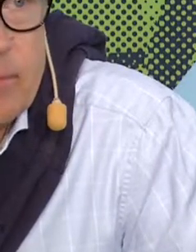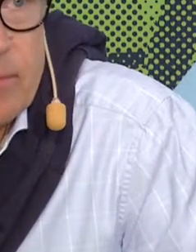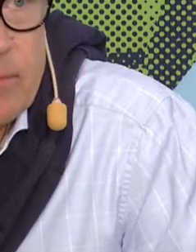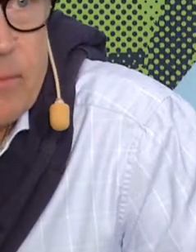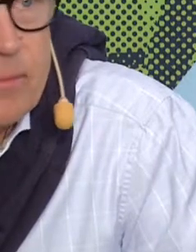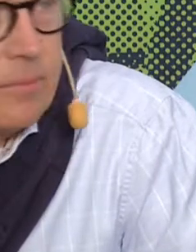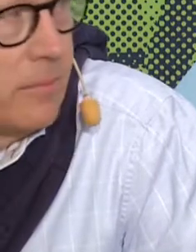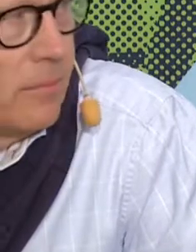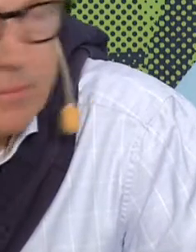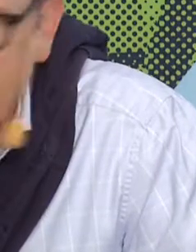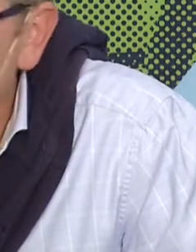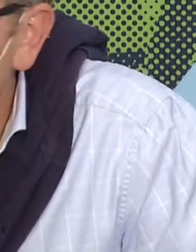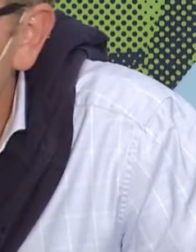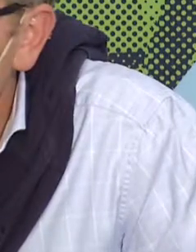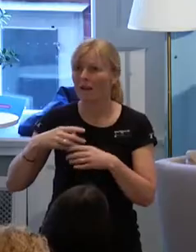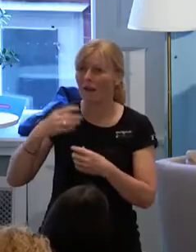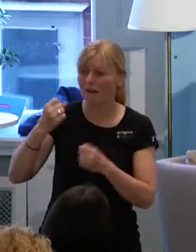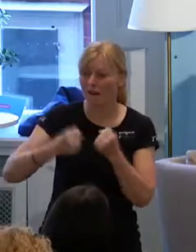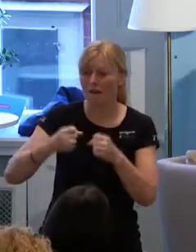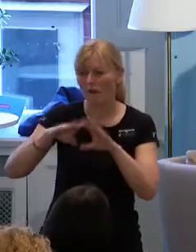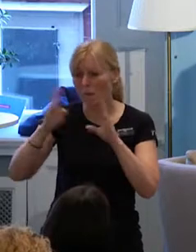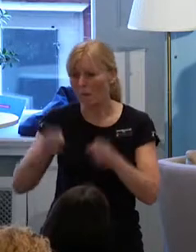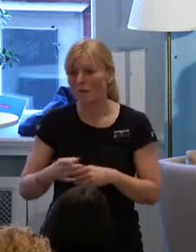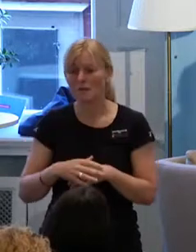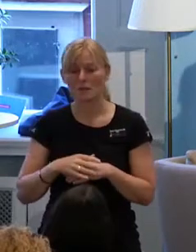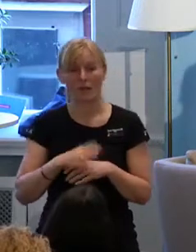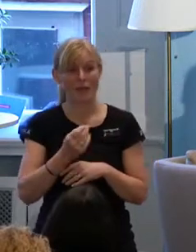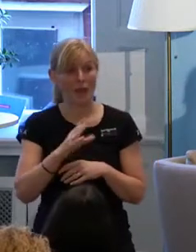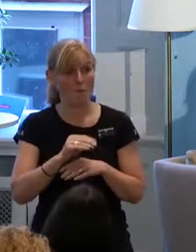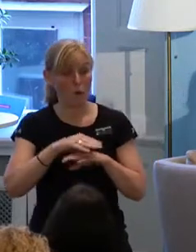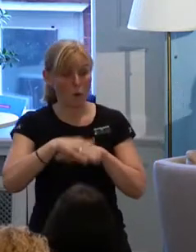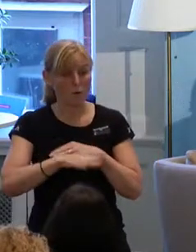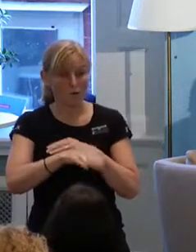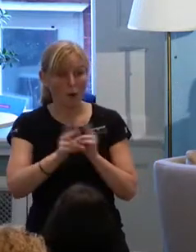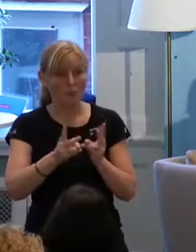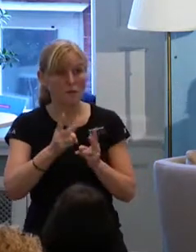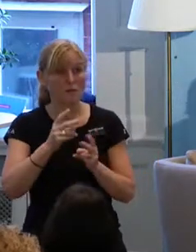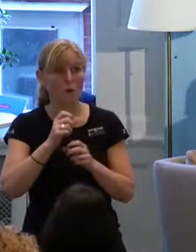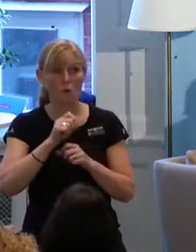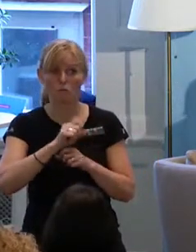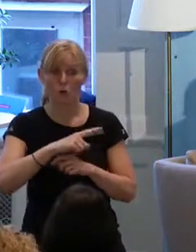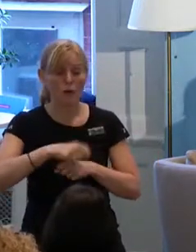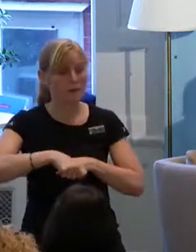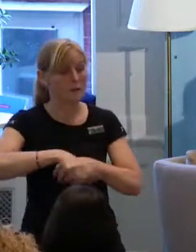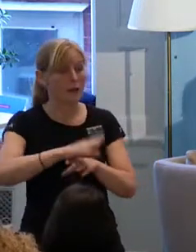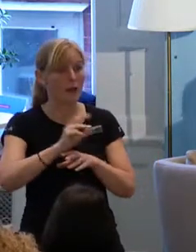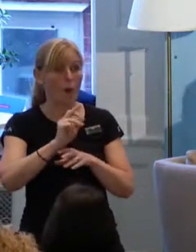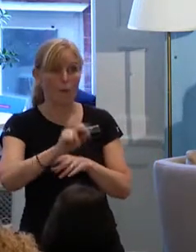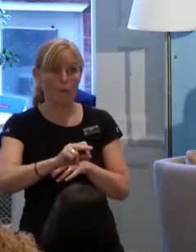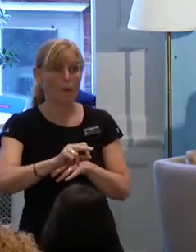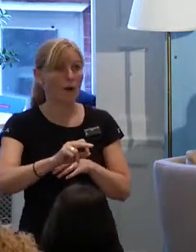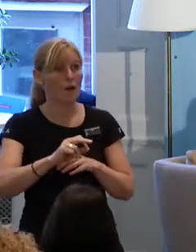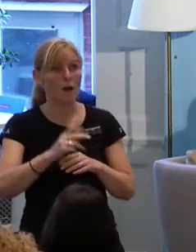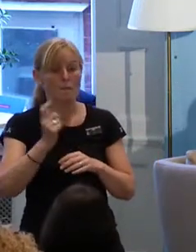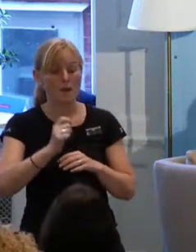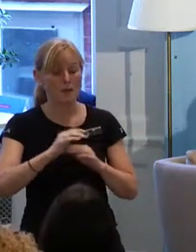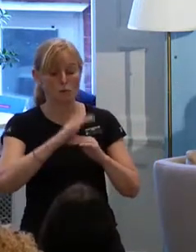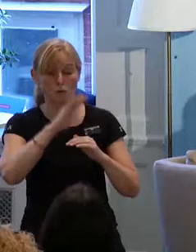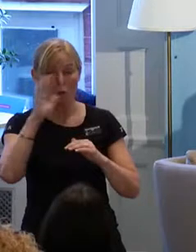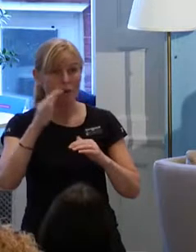har inte tid att jobba liksom. Ja, och jag menar, demografiska kurvorna kommer ju kräva, vi kan inte skicka upp pensionsåldern hur högt som är, utan vi kommer ju